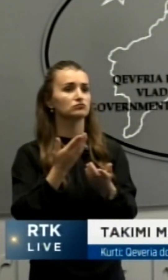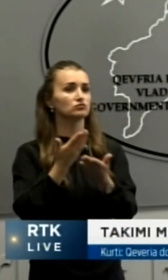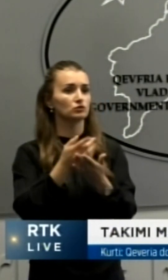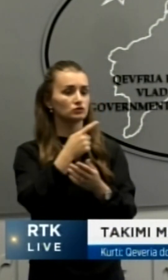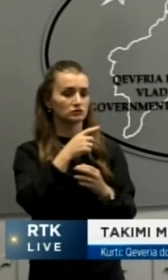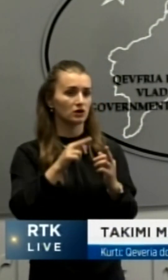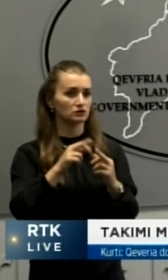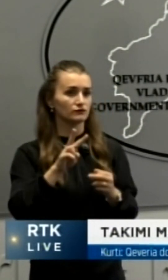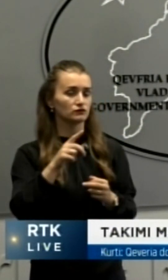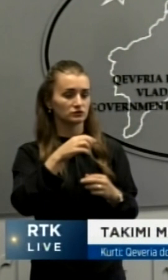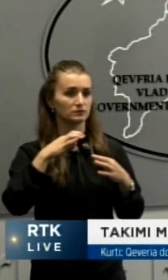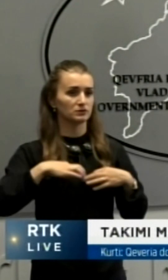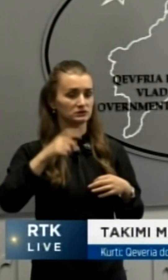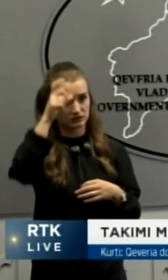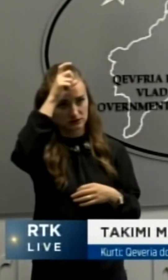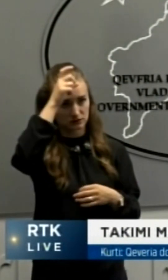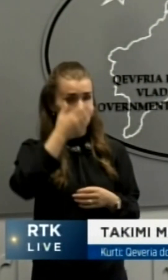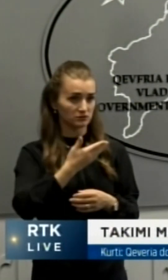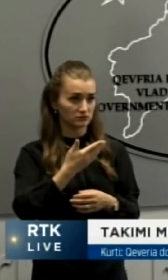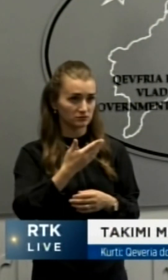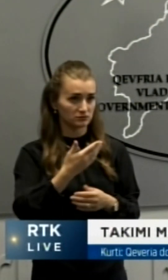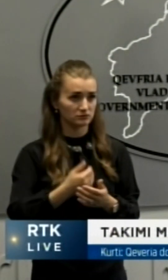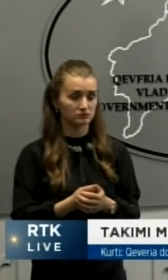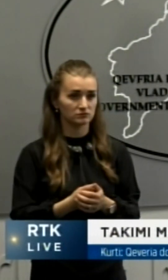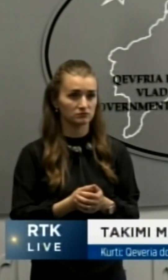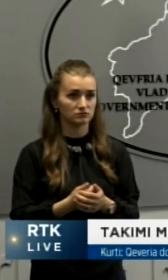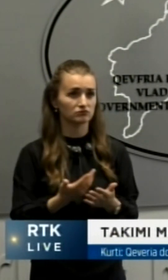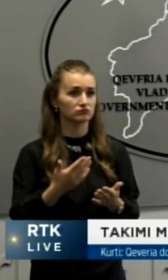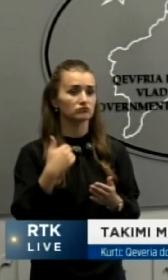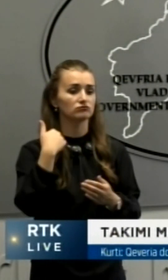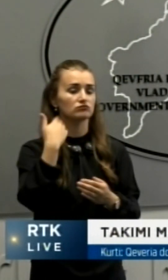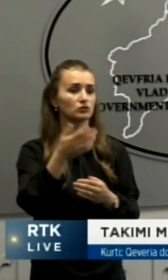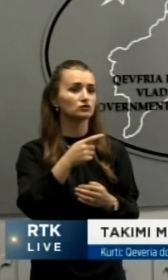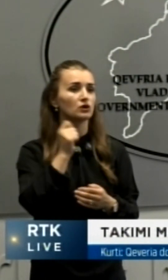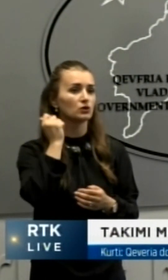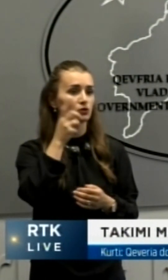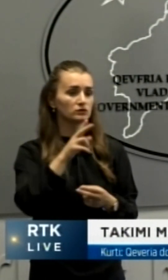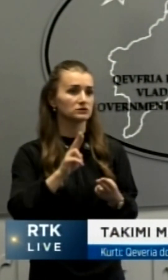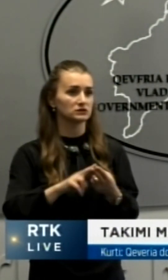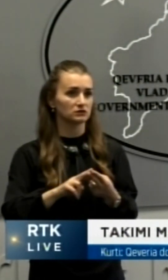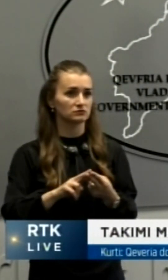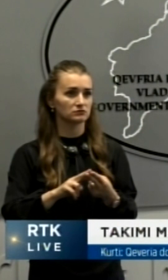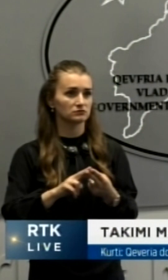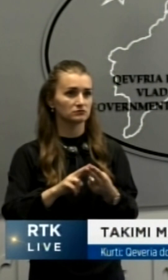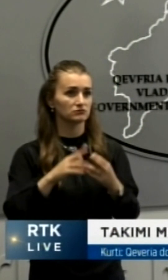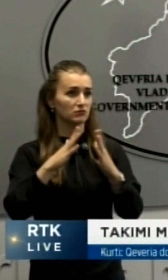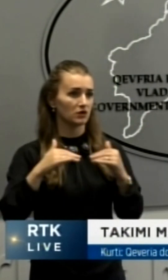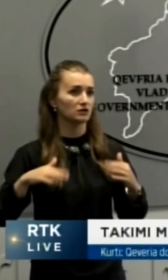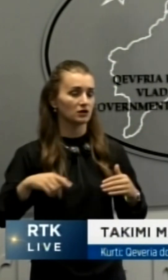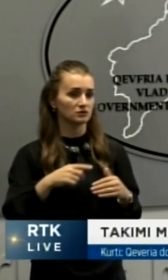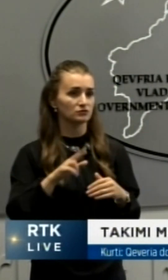Serbisë Aleksandar Vučić më së largu në takimin e radhës të Balkanit të